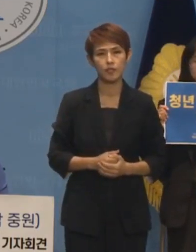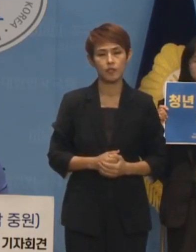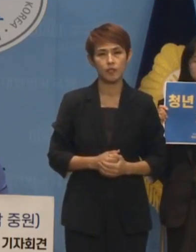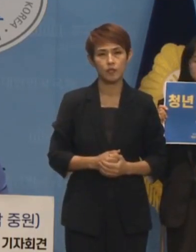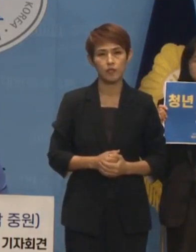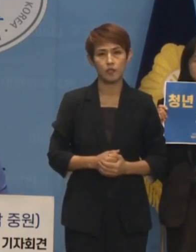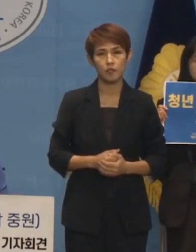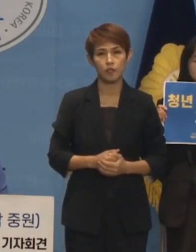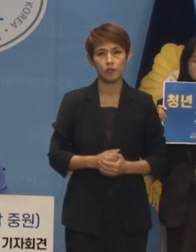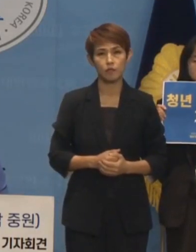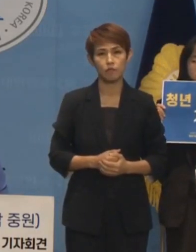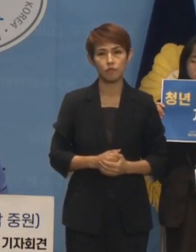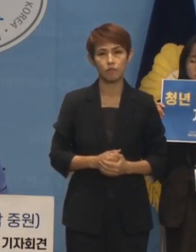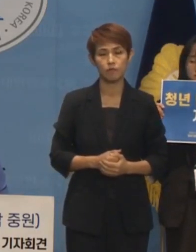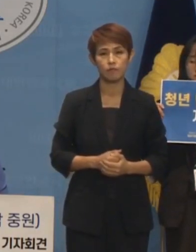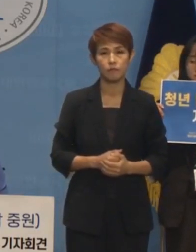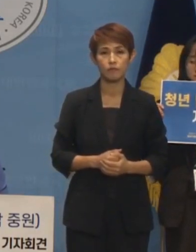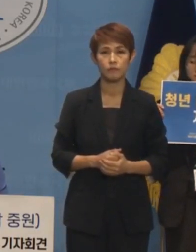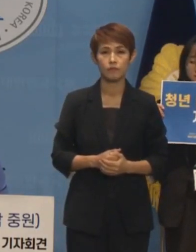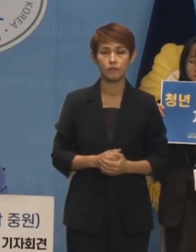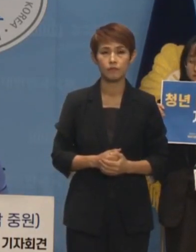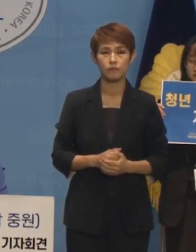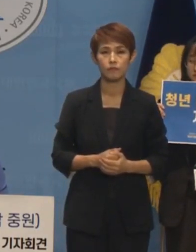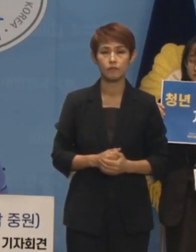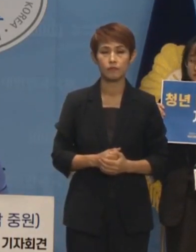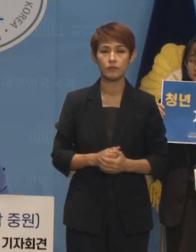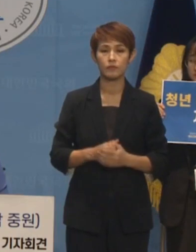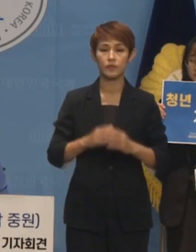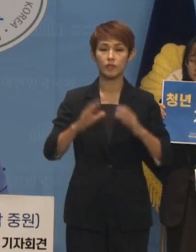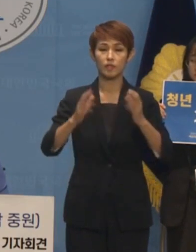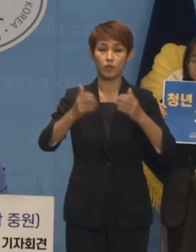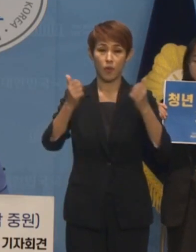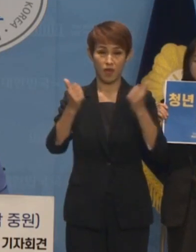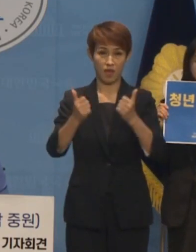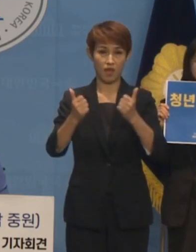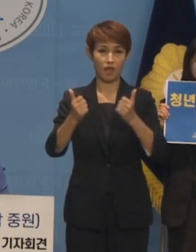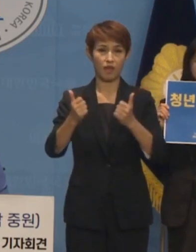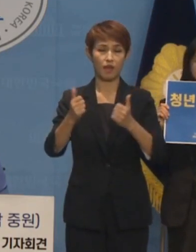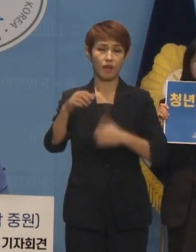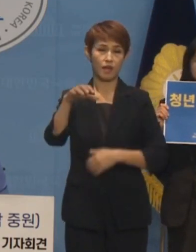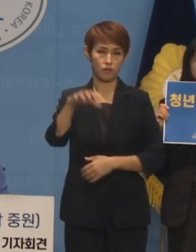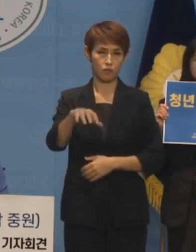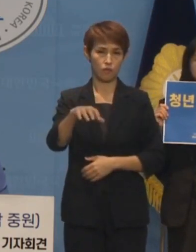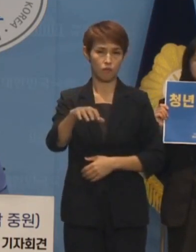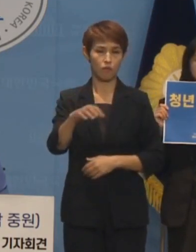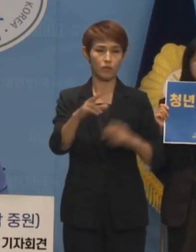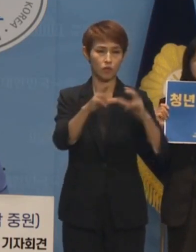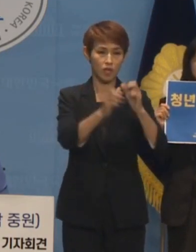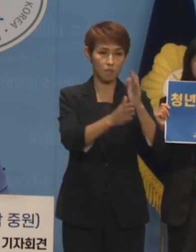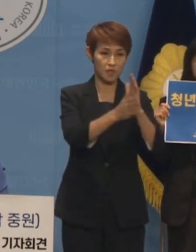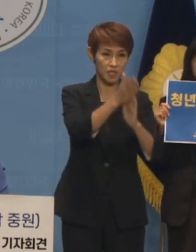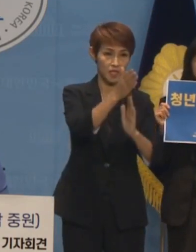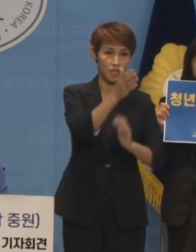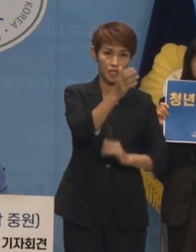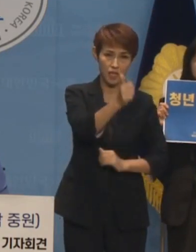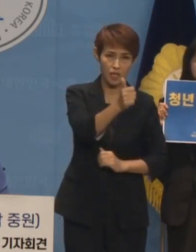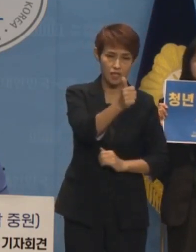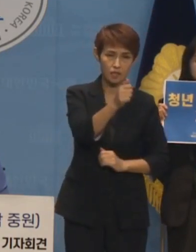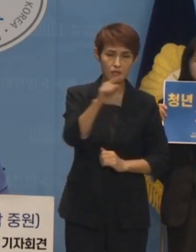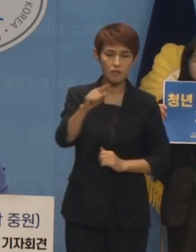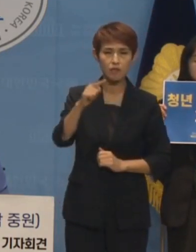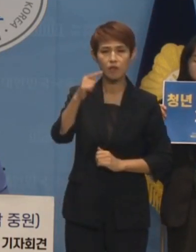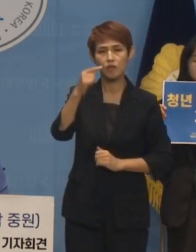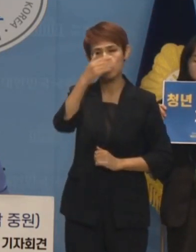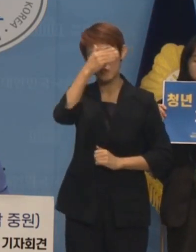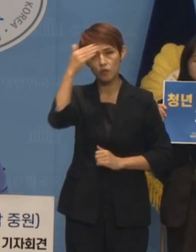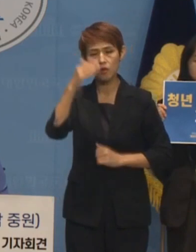어른들이 그리고 룰을 세팅하는 의회에서 그리고 성남시장은 이 사태를 어떻게 생각하고